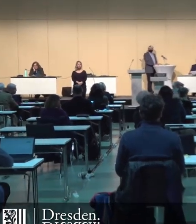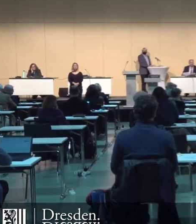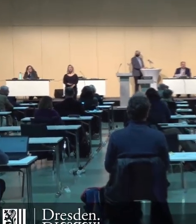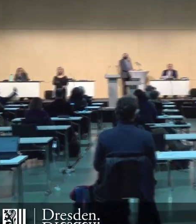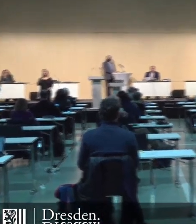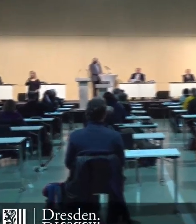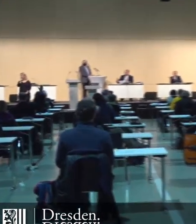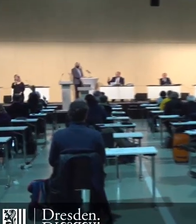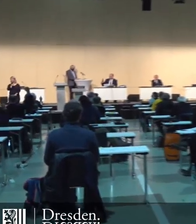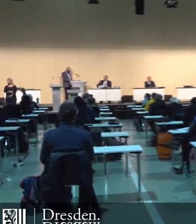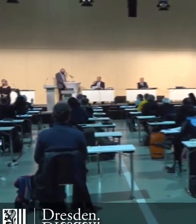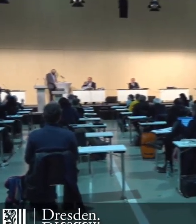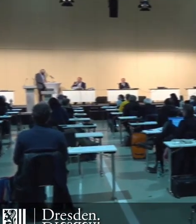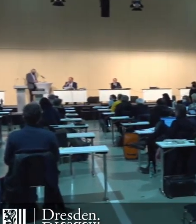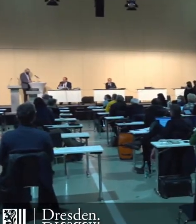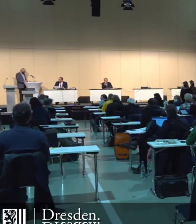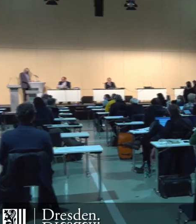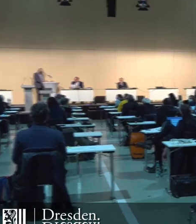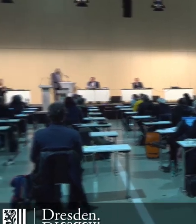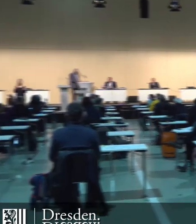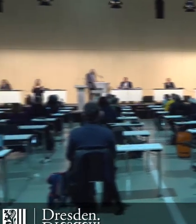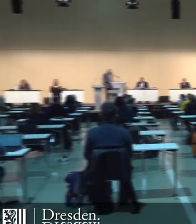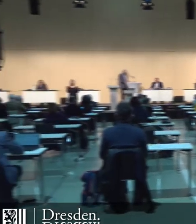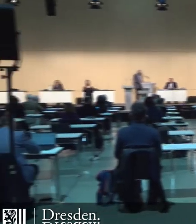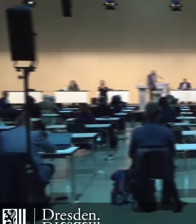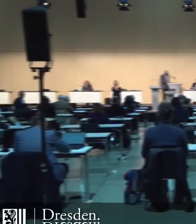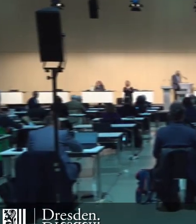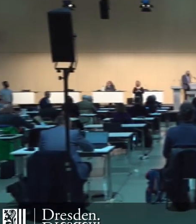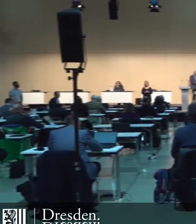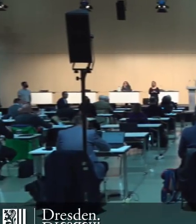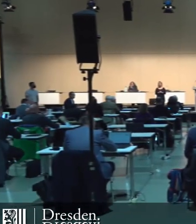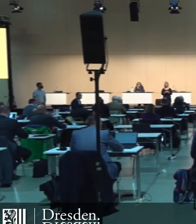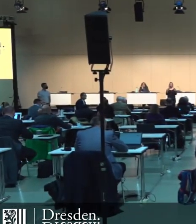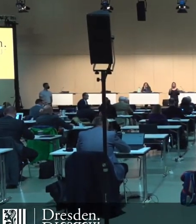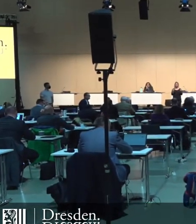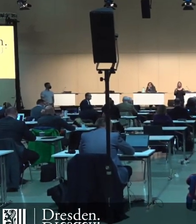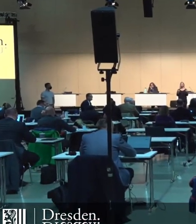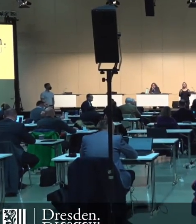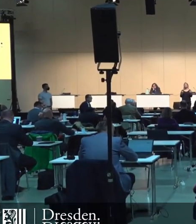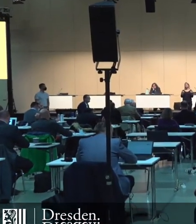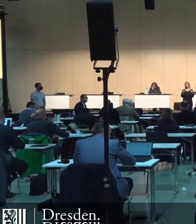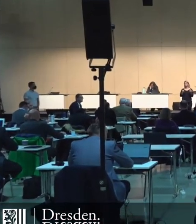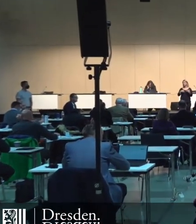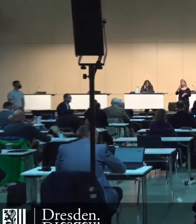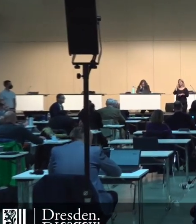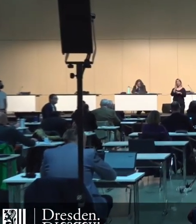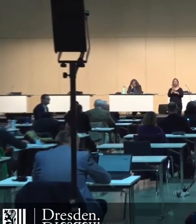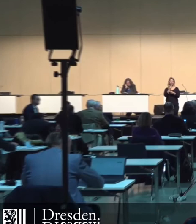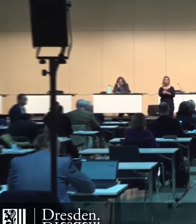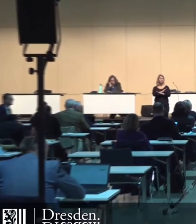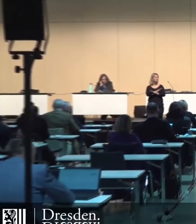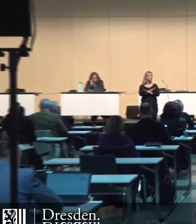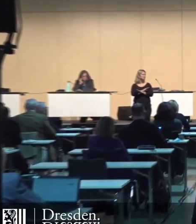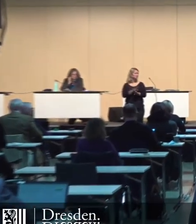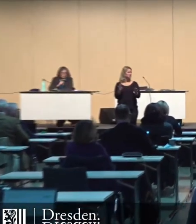Gegenstimmen? Es ist die große Mehrheit abgelehnt, dann hätte das keine Mehrheit gefunden. Damit kämen